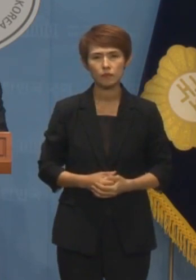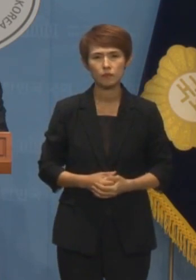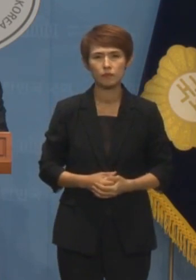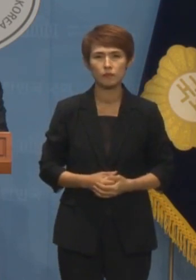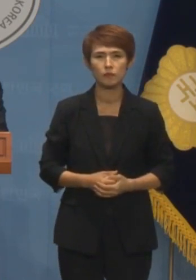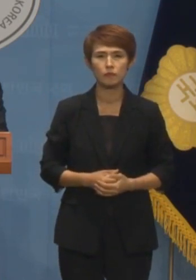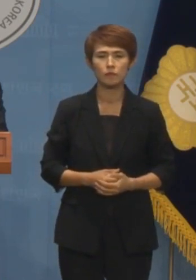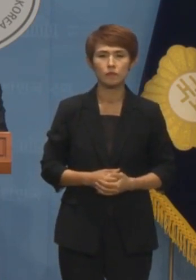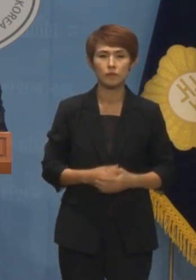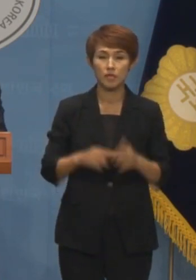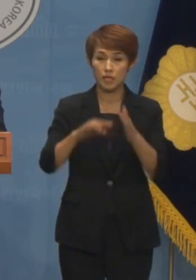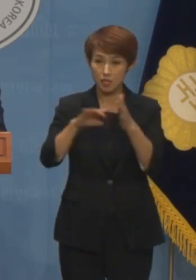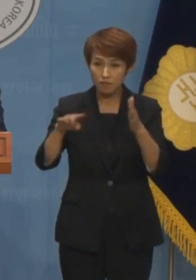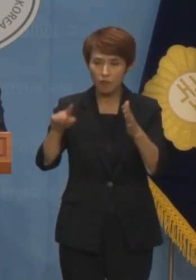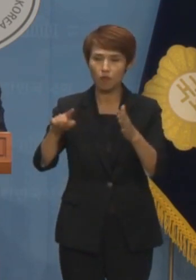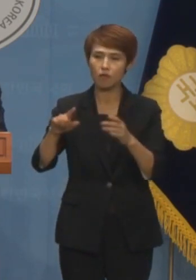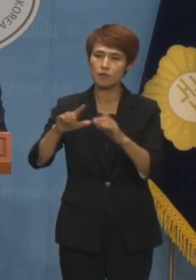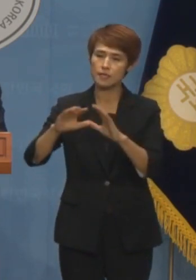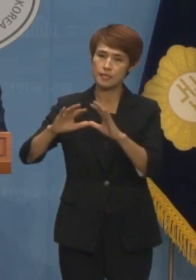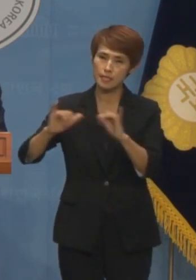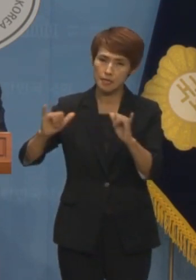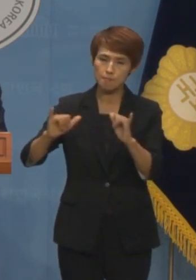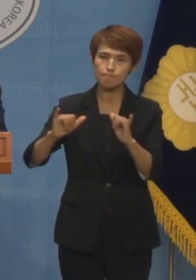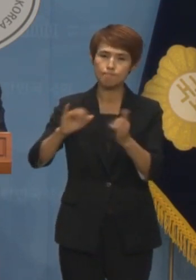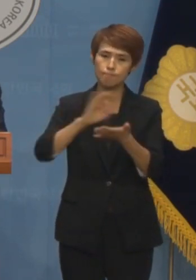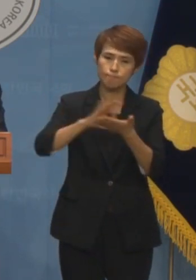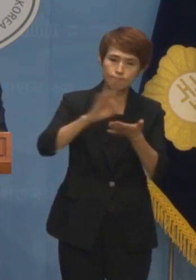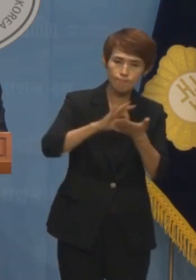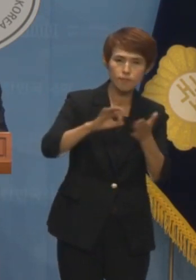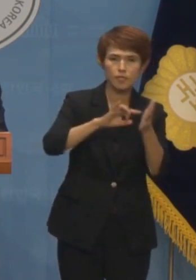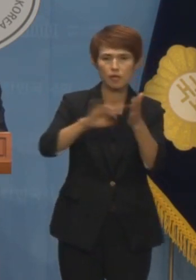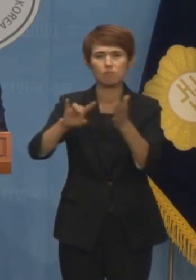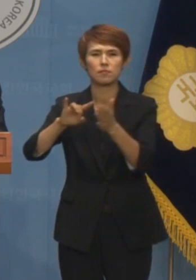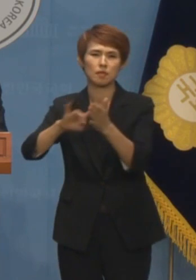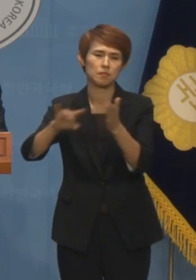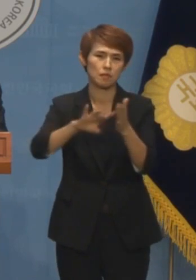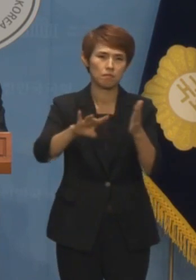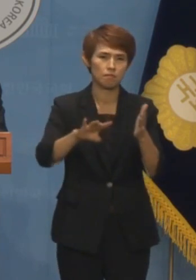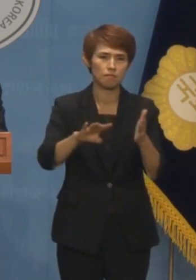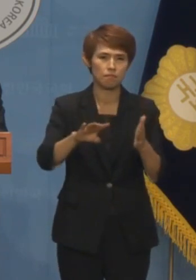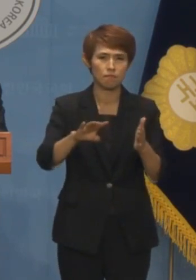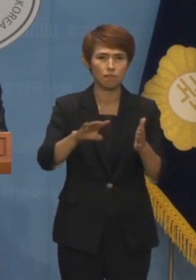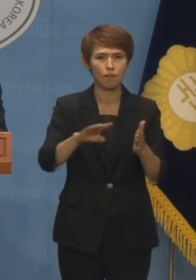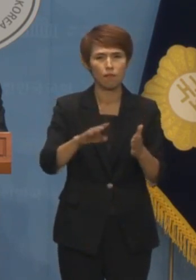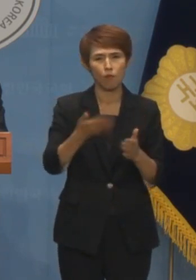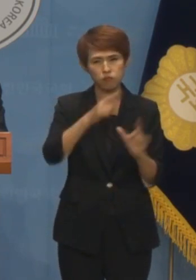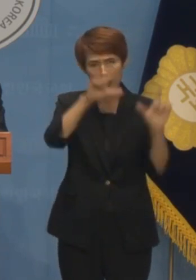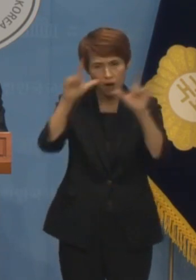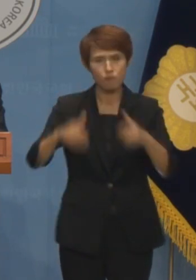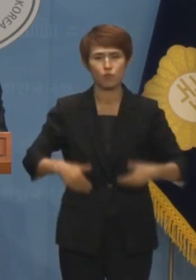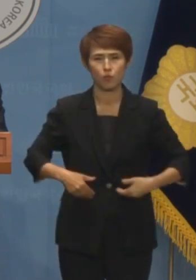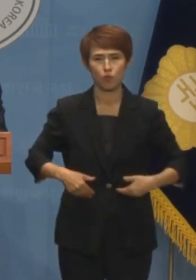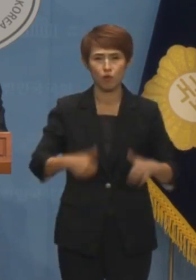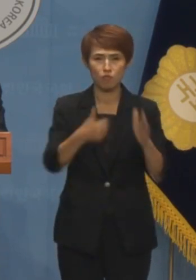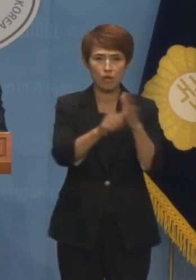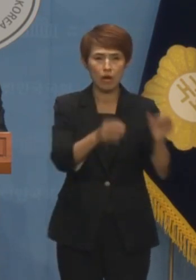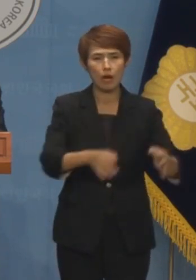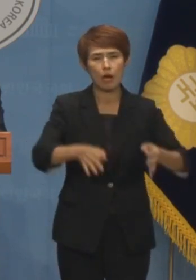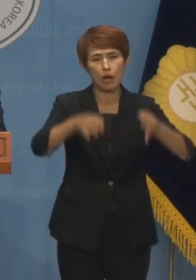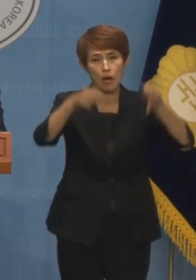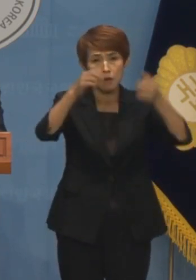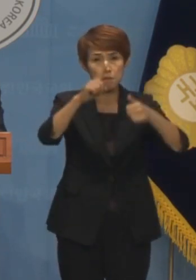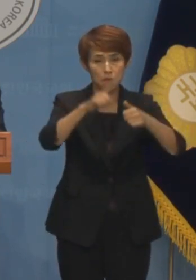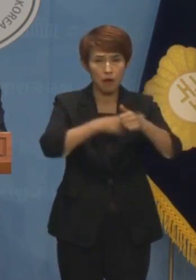부가세는 우리 서민들이 먹고 입고 쓰는 데 붓는 세금입니다. 안 먹고 안 입고 살 수 없는데 물가 폭등으로 인해